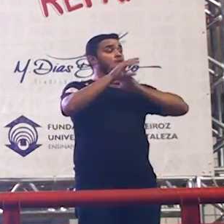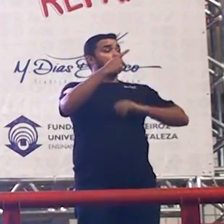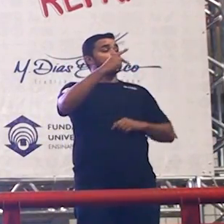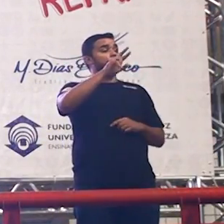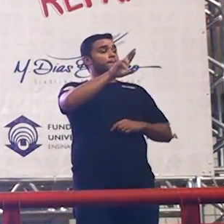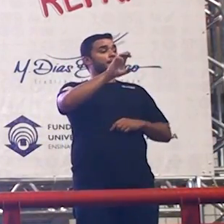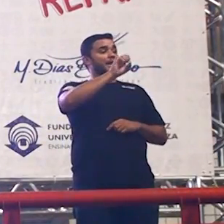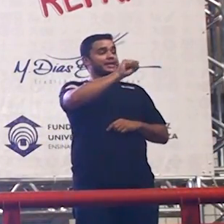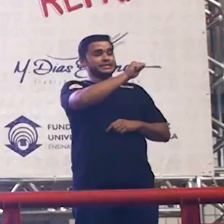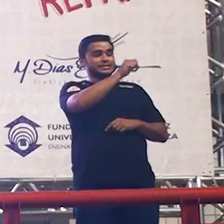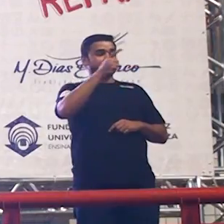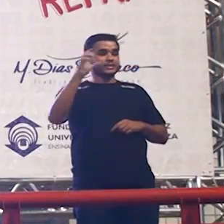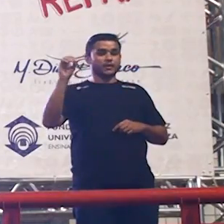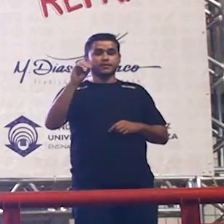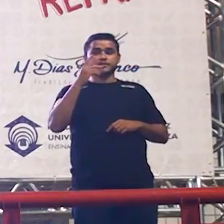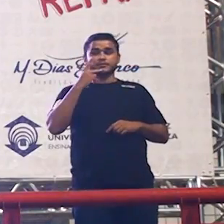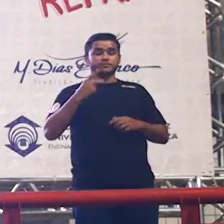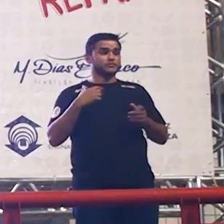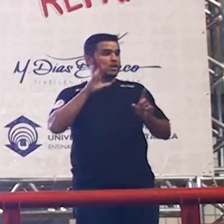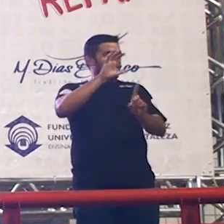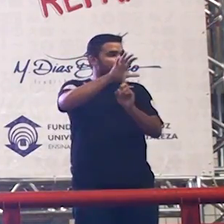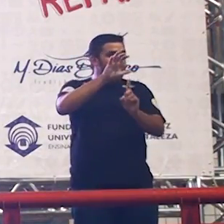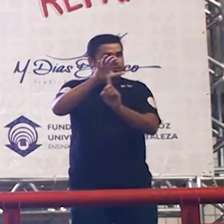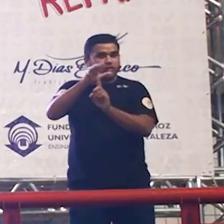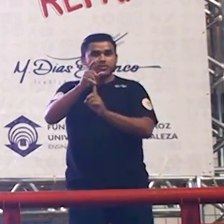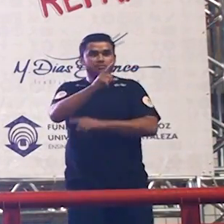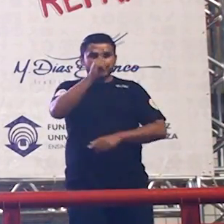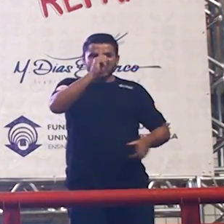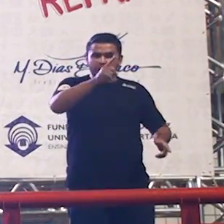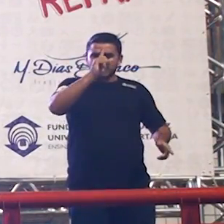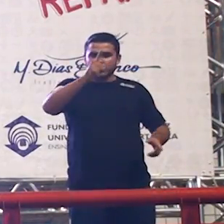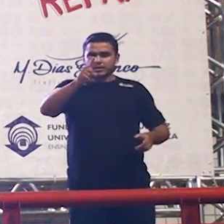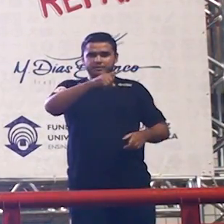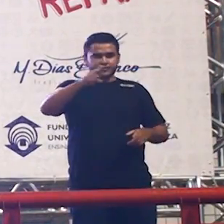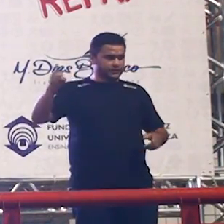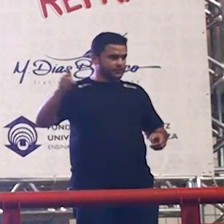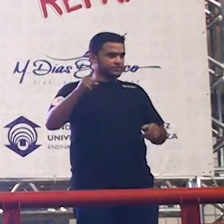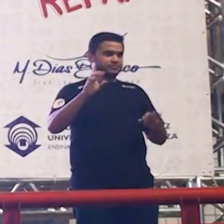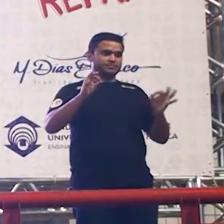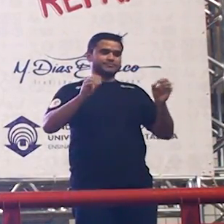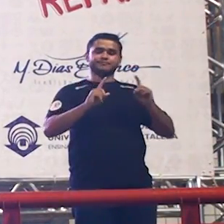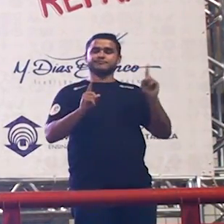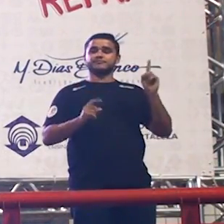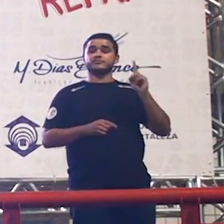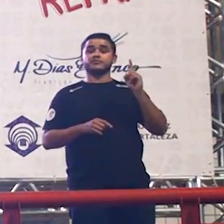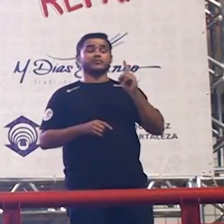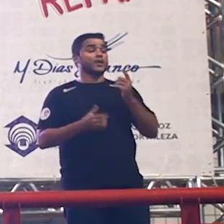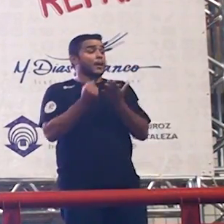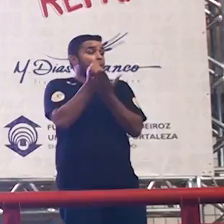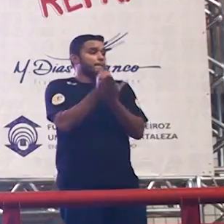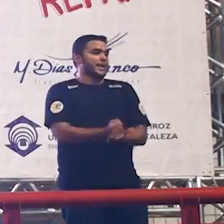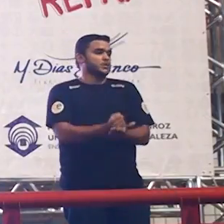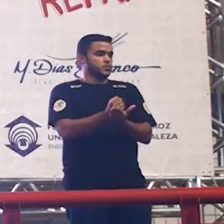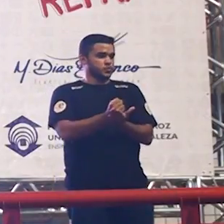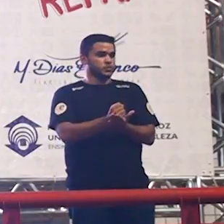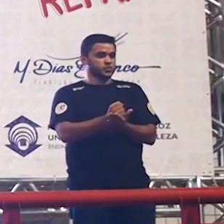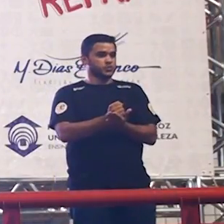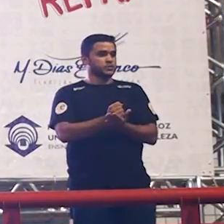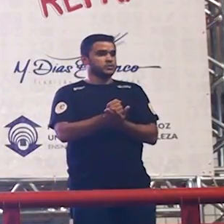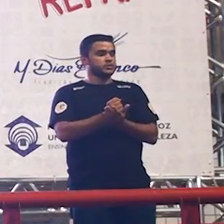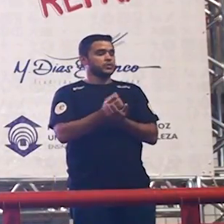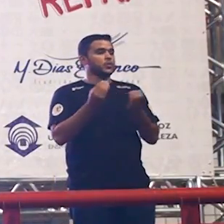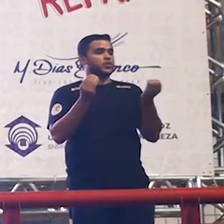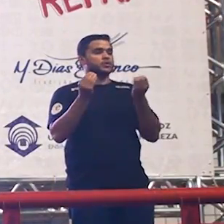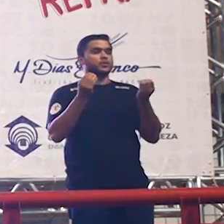pressão? É isso que o senhor está fazendo com a gente, que a gente aprenda tudo. É pressão. Pressão é peso.